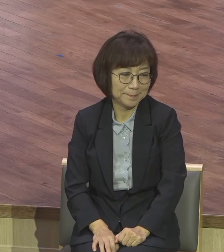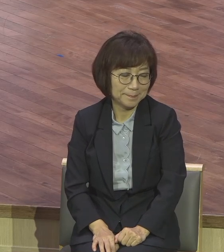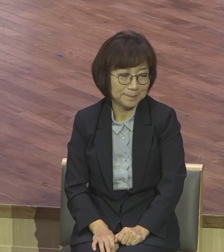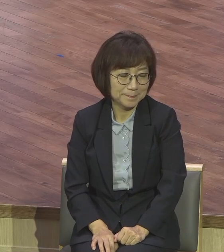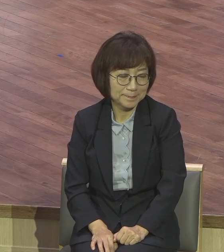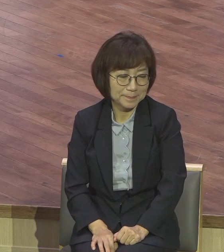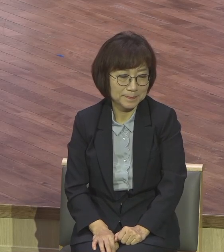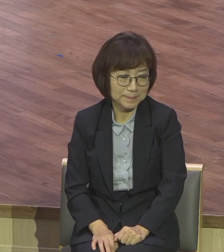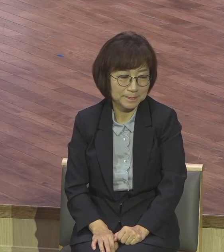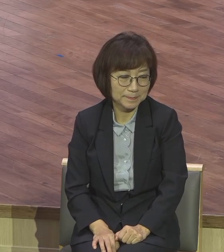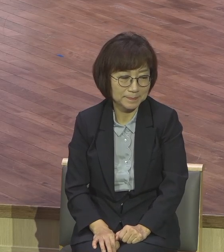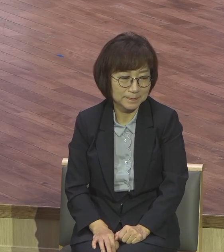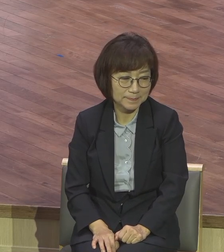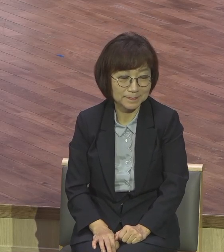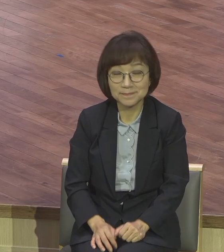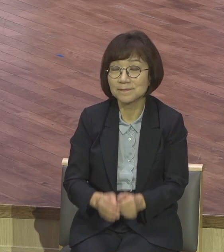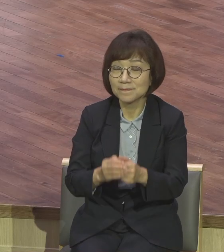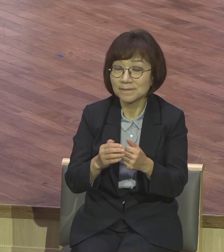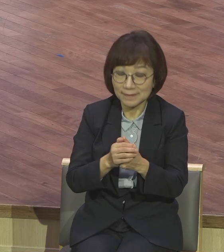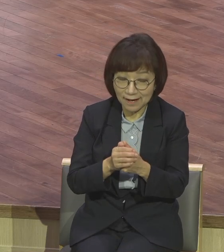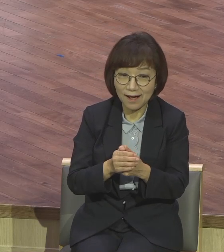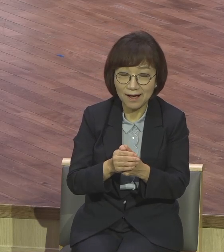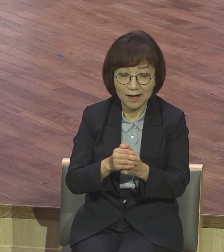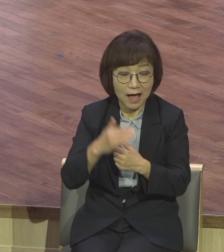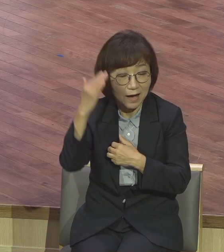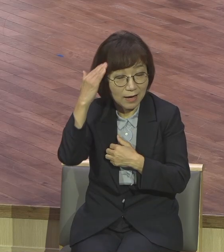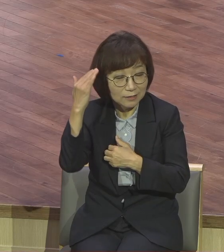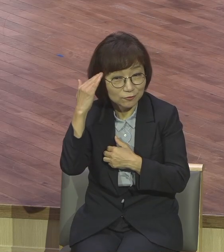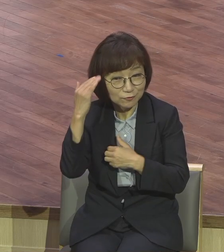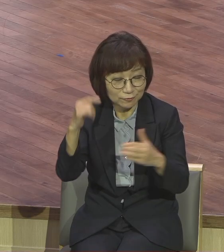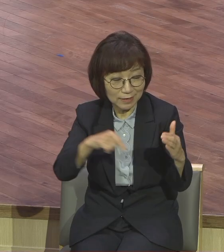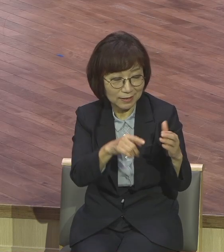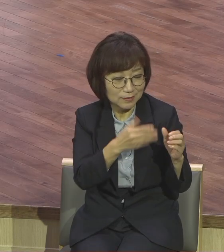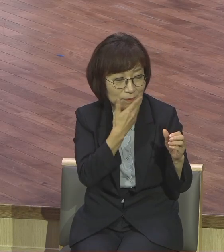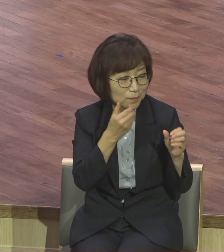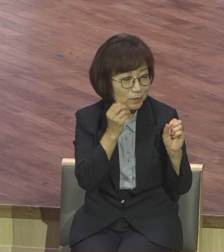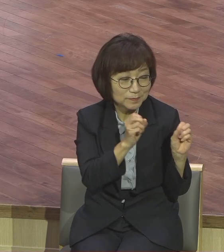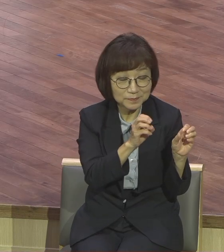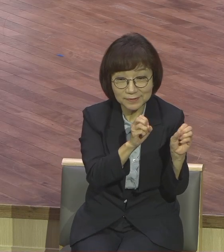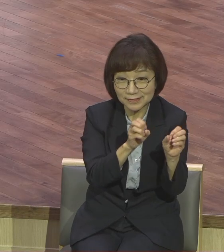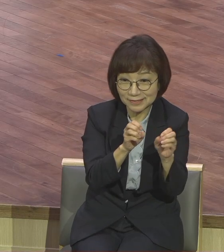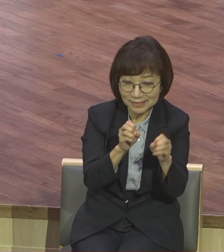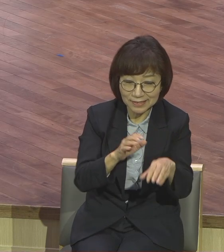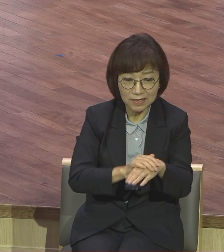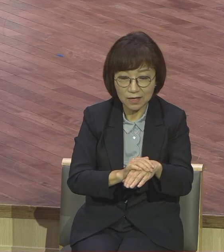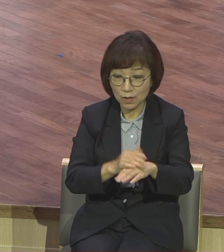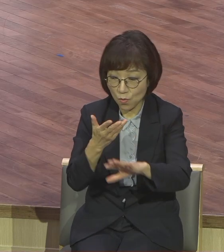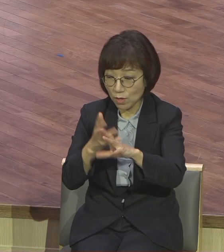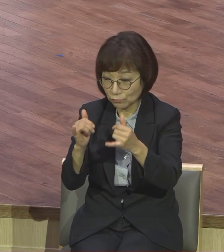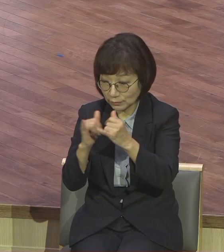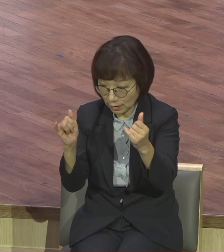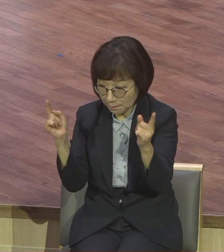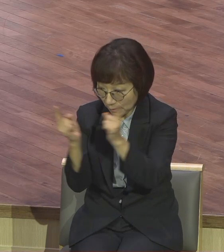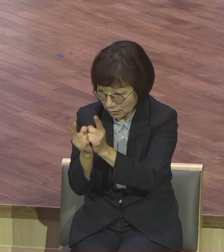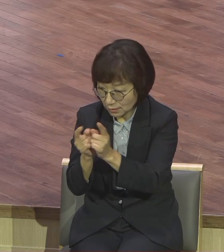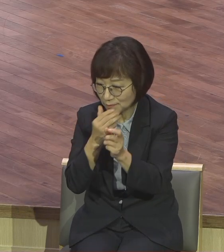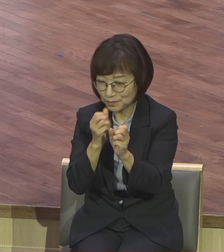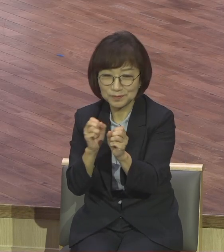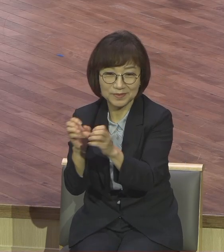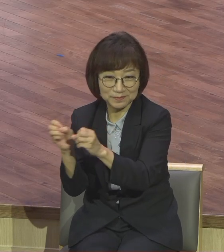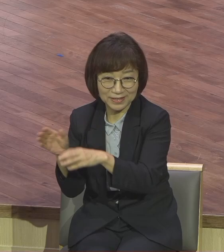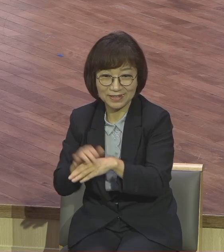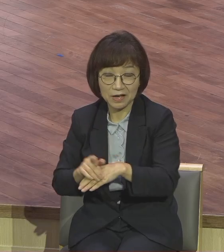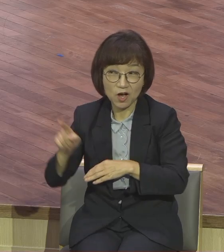그러니까 우리가 뭐요? 국내에서 우리가 복음을 증거하고 또 다민족 트리라운지 3제 트리라운지에서 바자바야